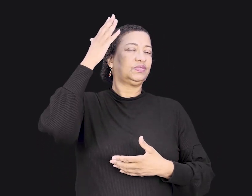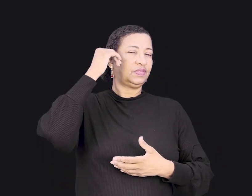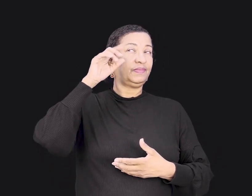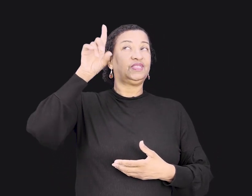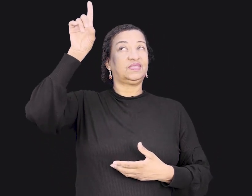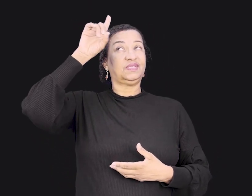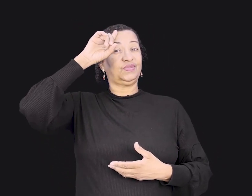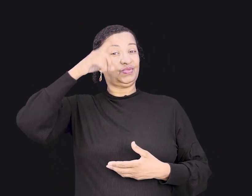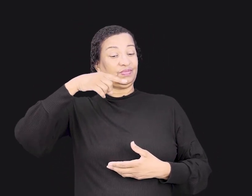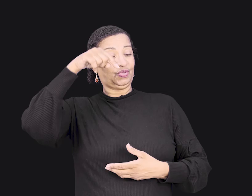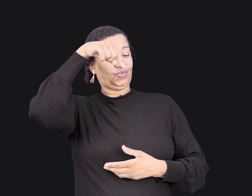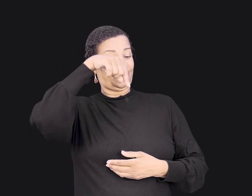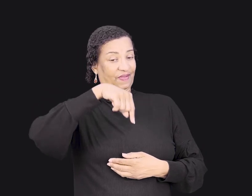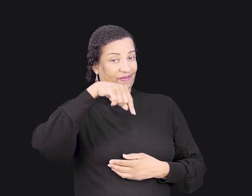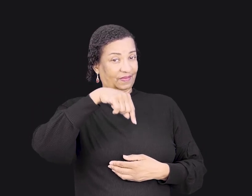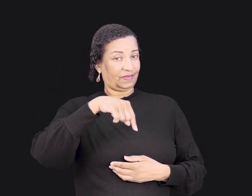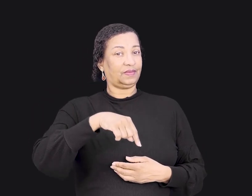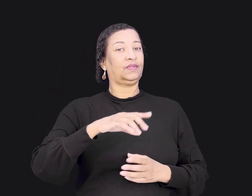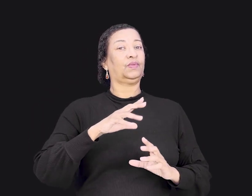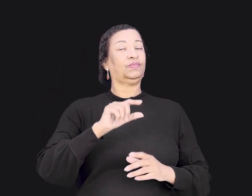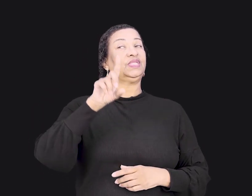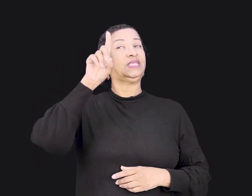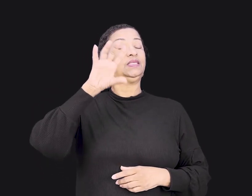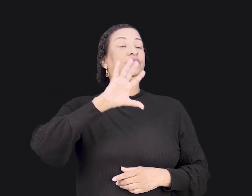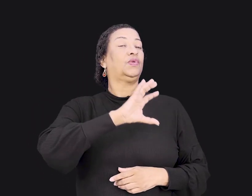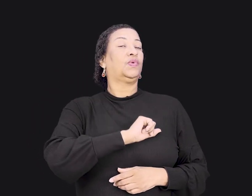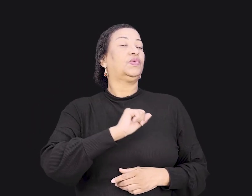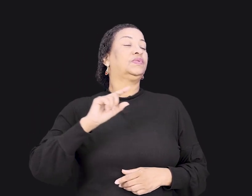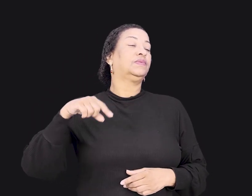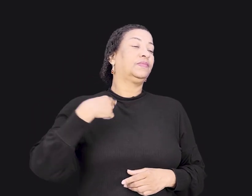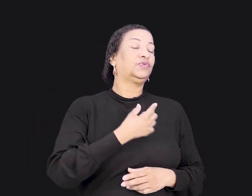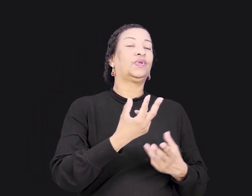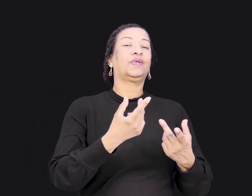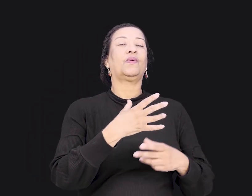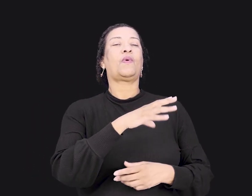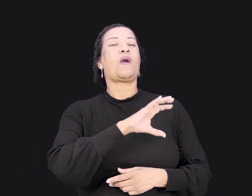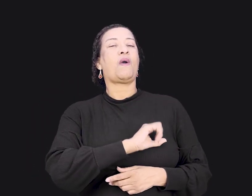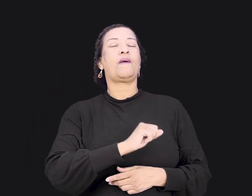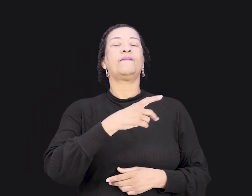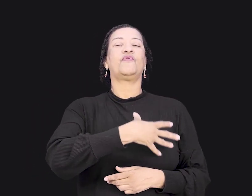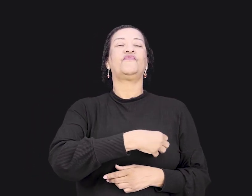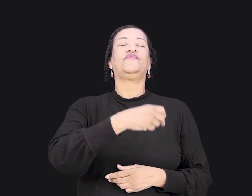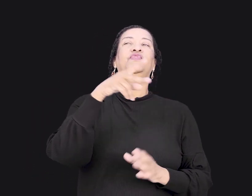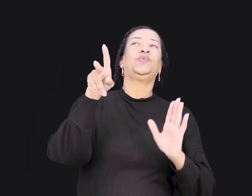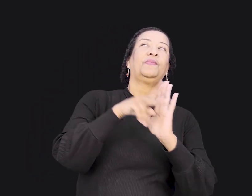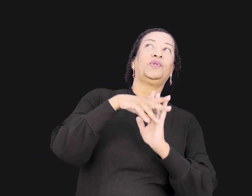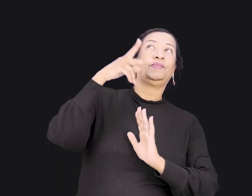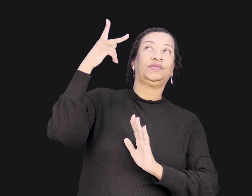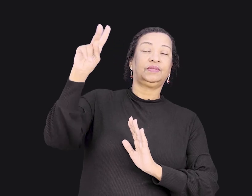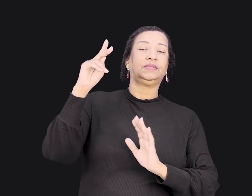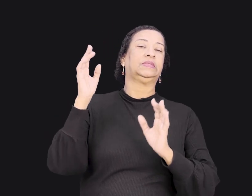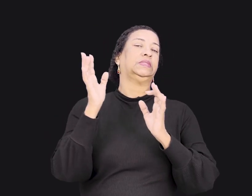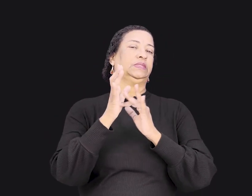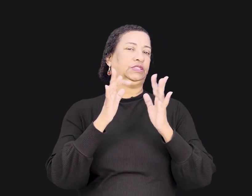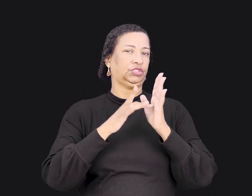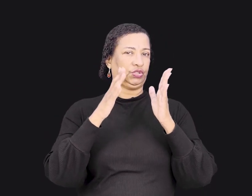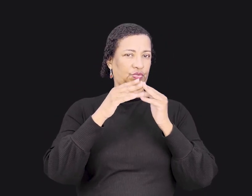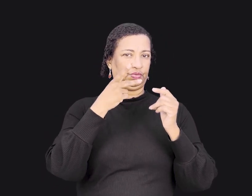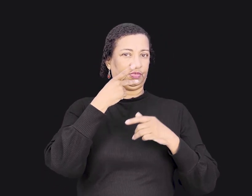mundo e que Deus os amasse tanto quanto amou seu próprio Filho. Jesus pediu ao Pai que os apóstolos vivessem de